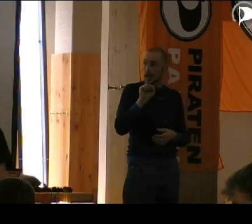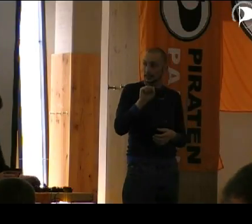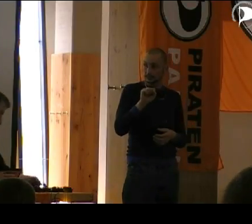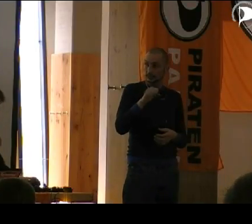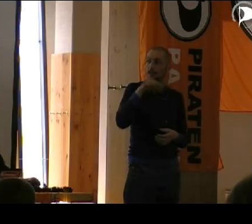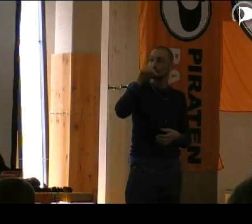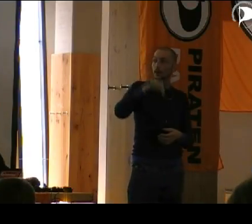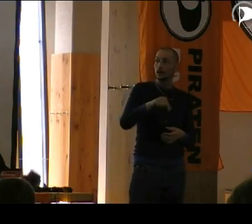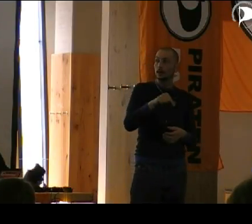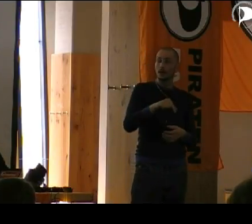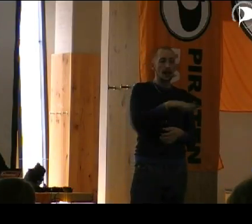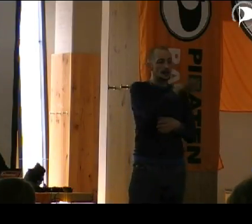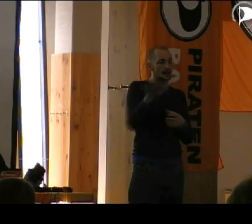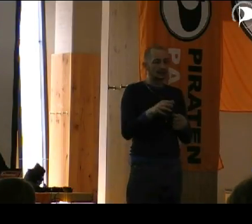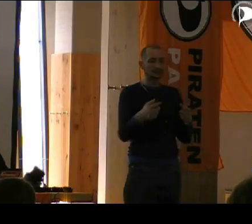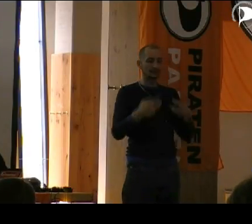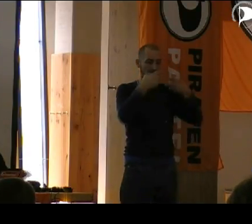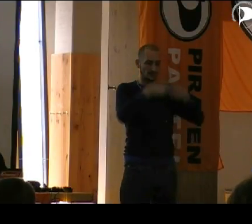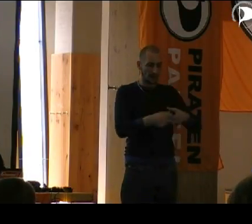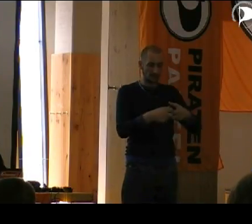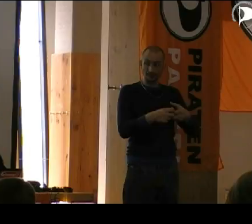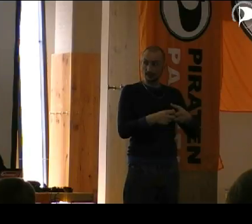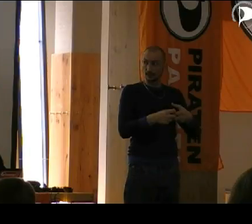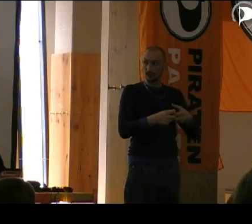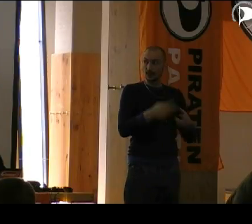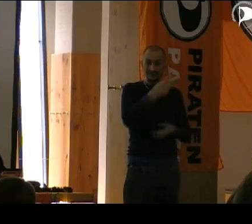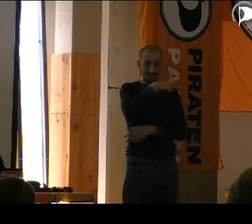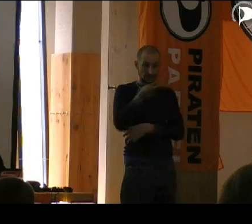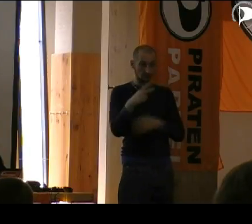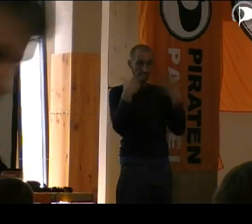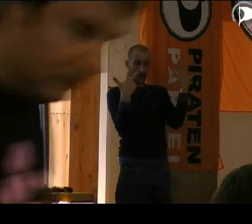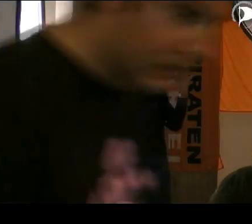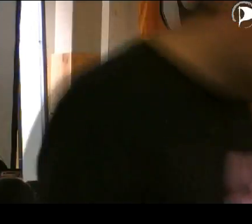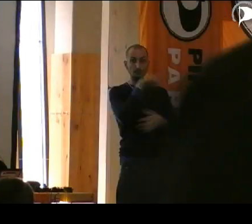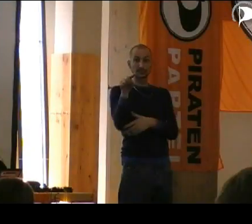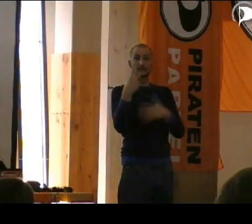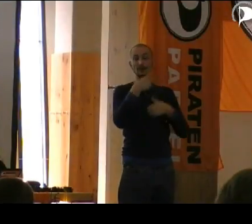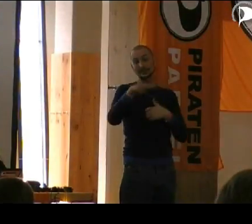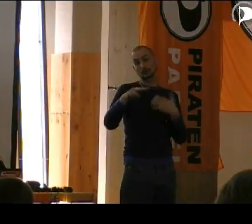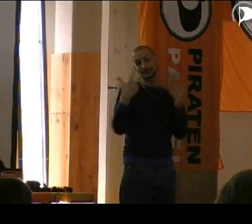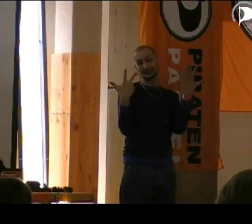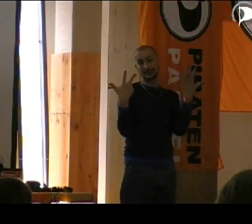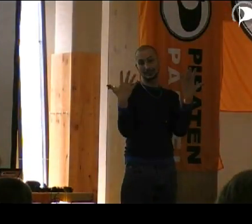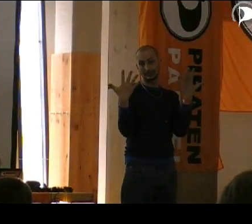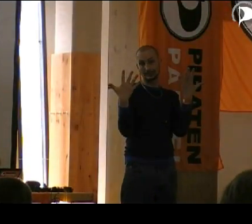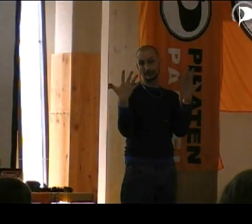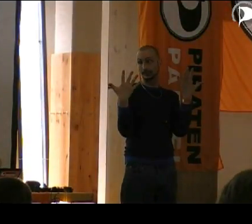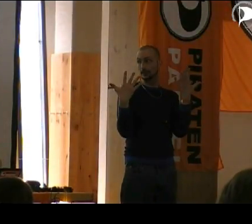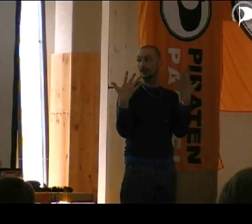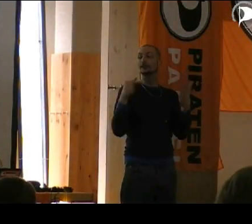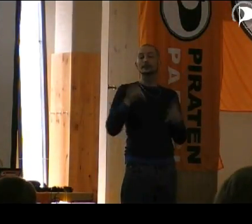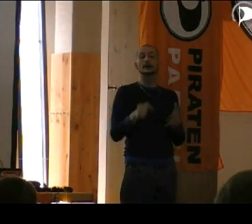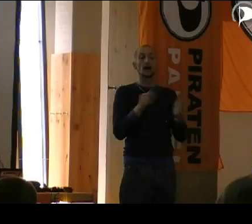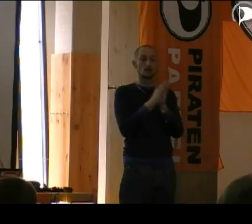beziehungsweise seit 2008 bis 2010 die buchhaltung